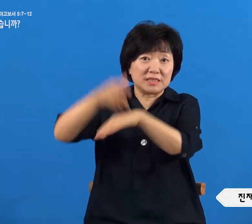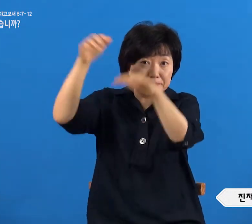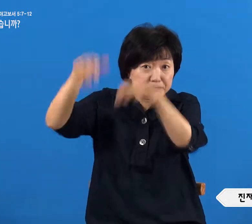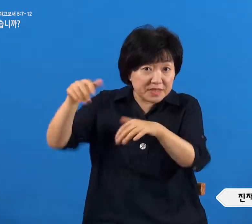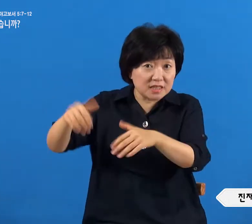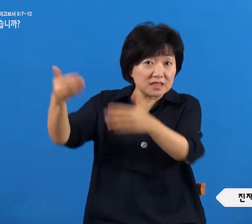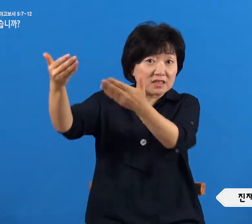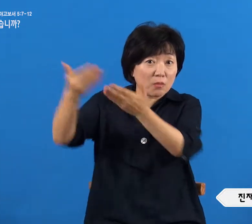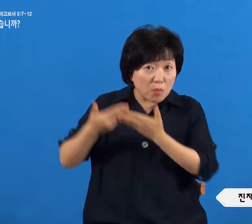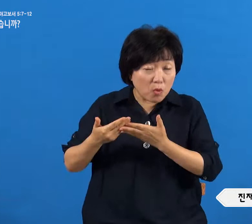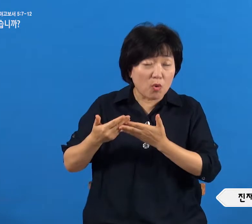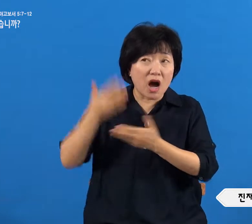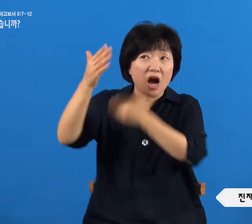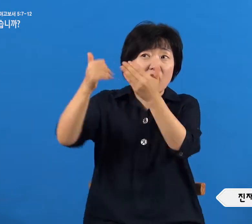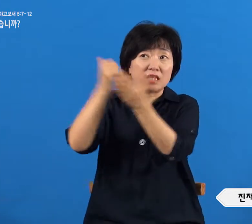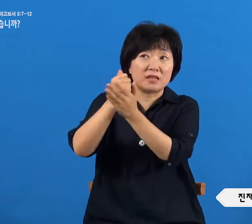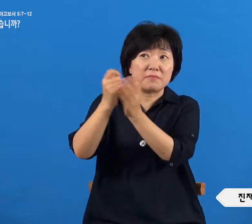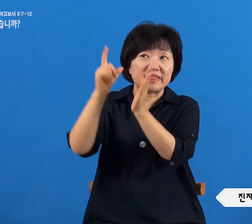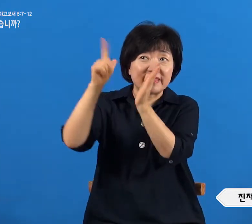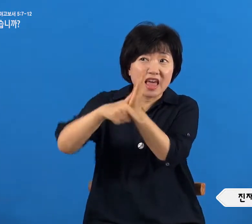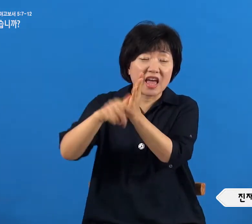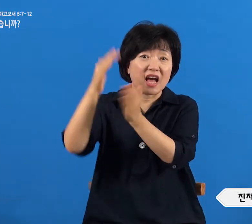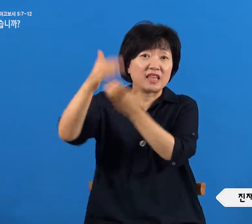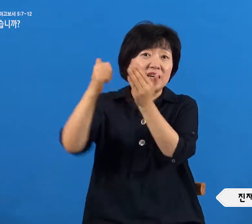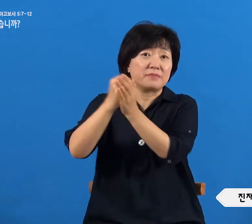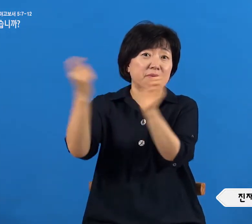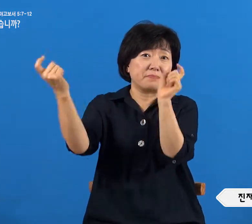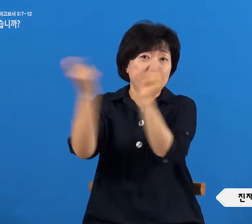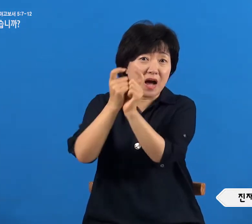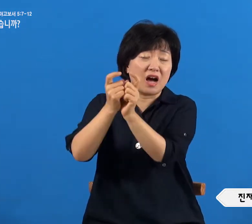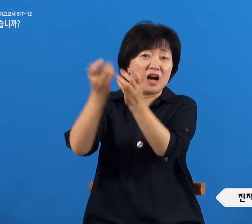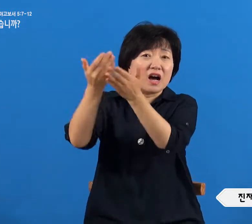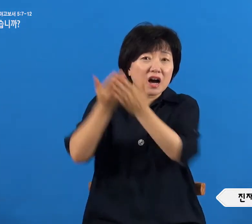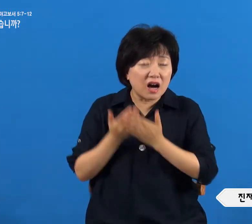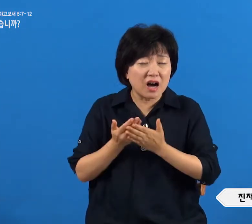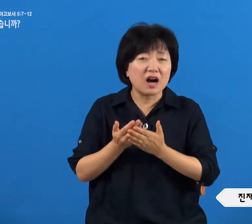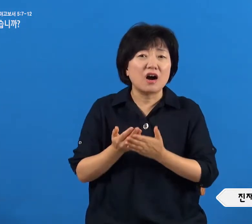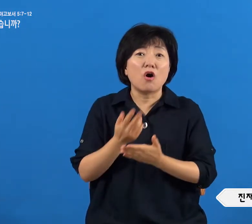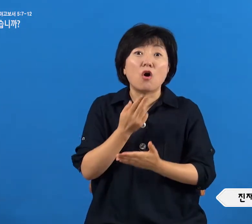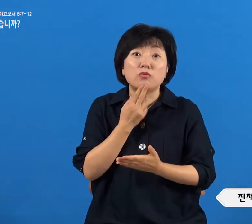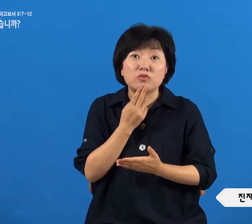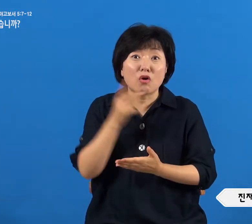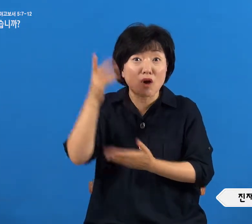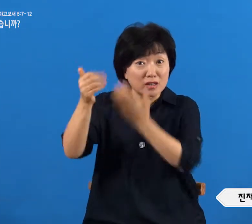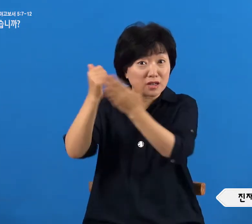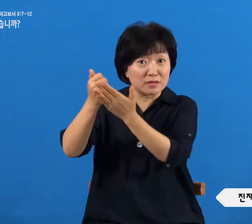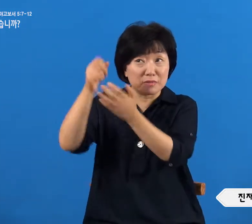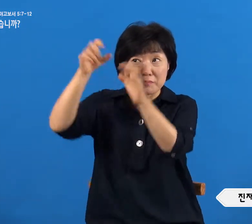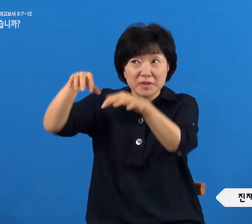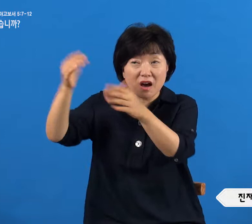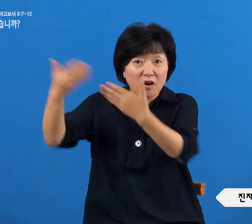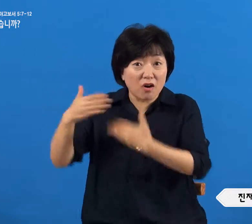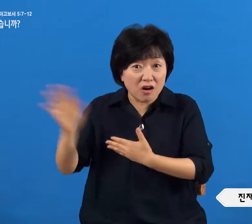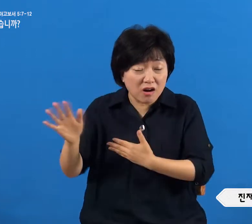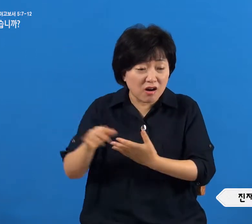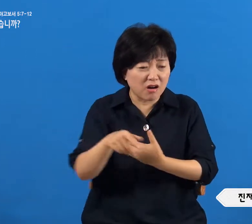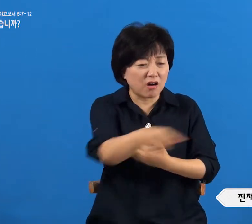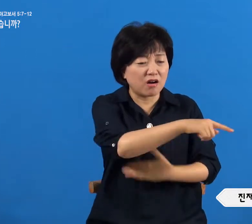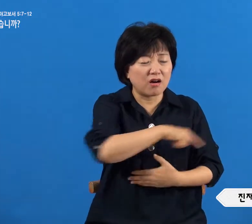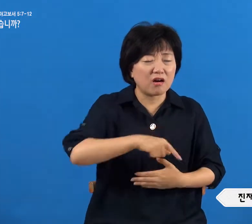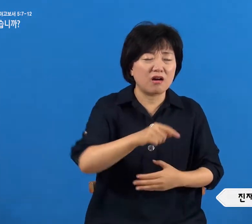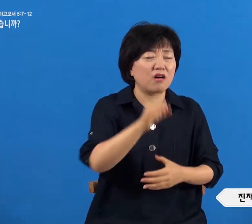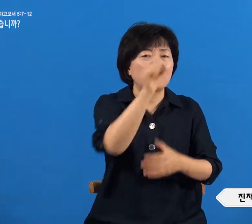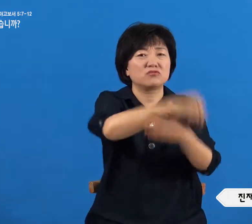하나님의 시간이 오지 않으면 결코 그 수확을 거둘 수가 없습니다. 오늘 성경은